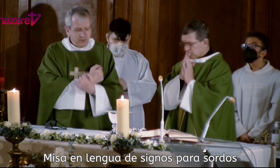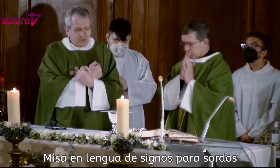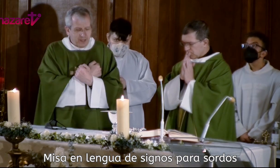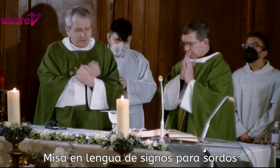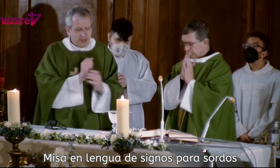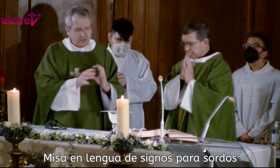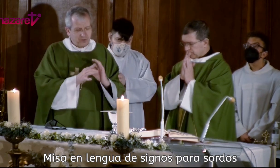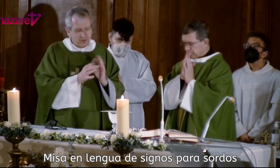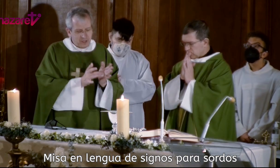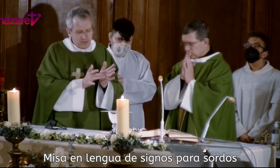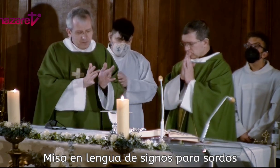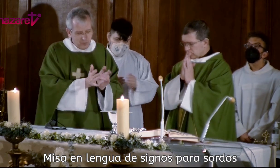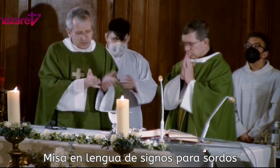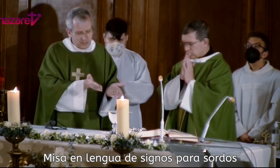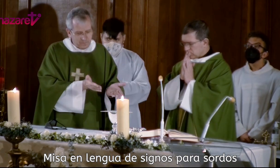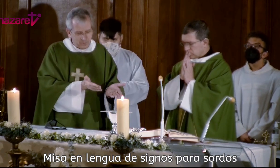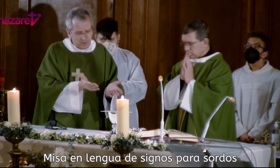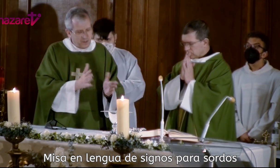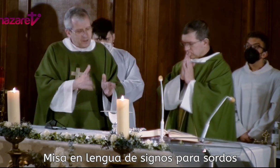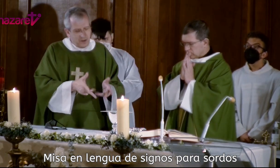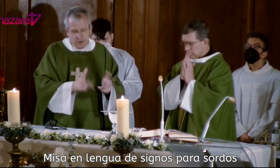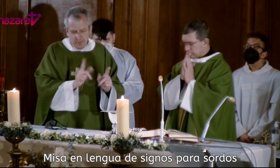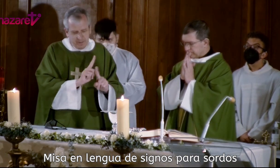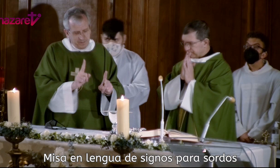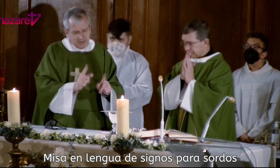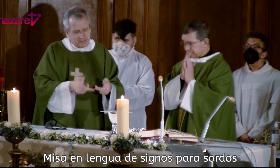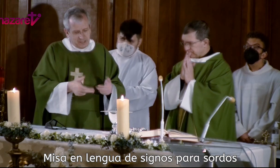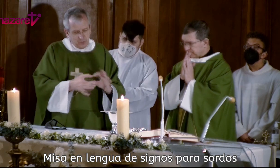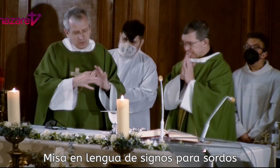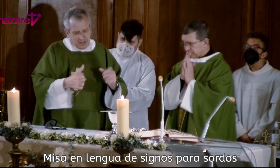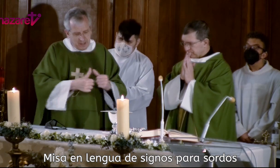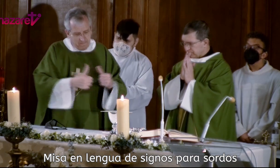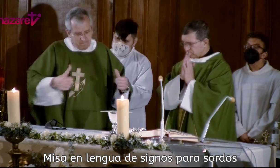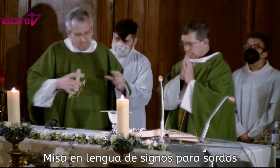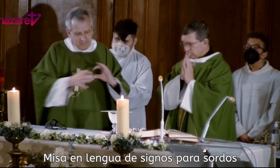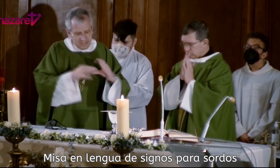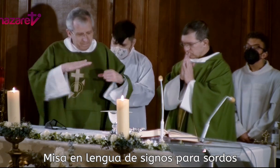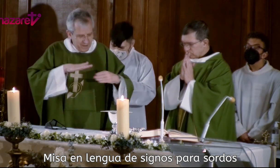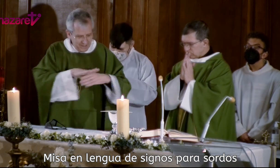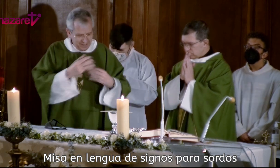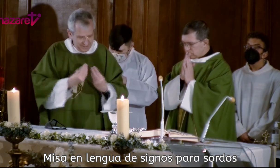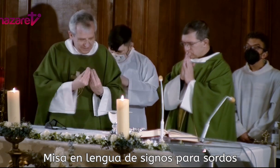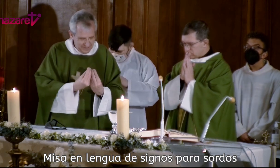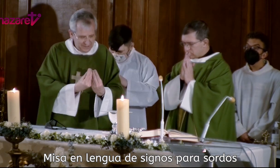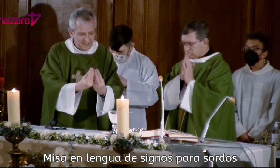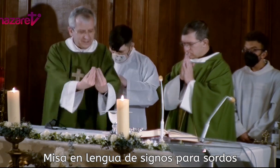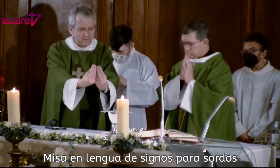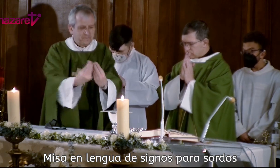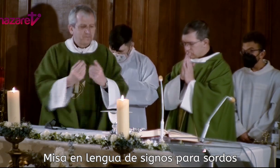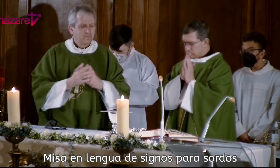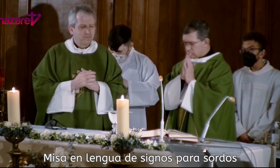te abrazo y me uno a ti. No permitas que nunca me separe de ti.